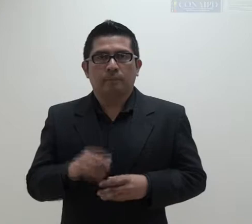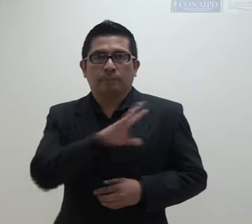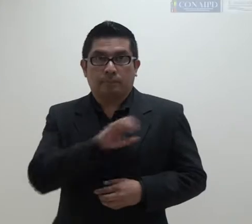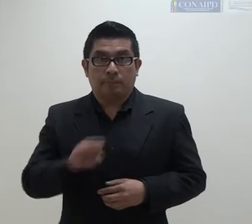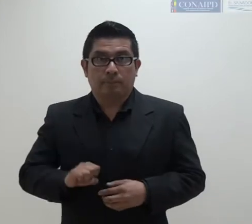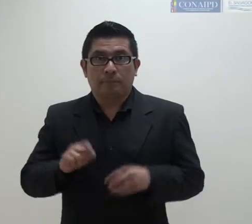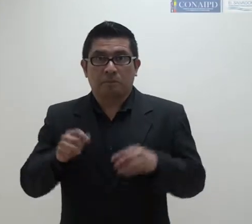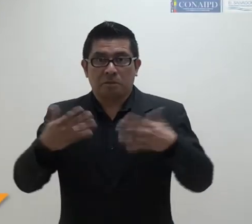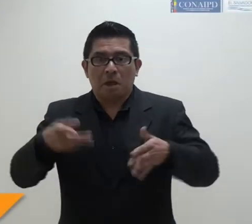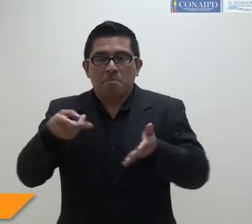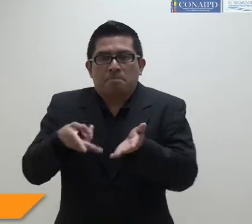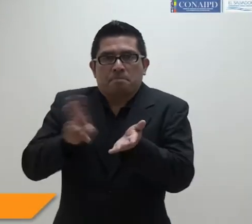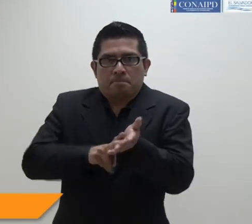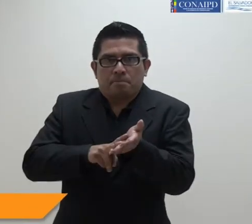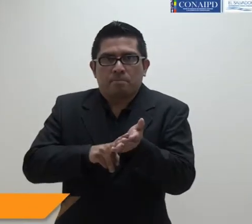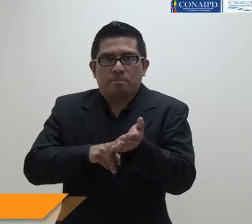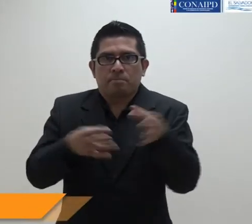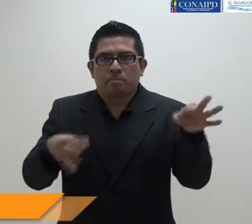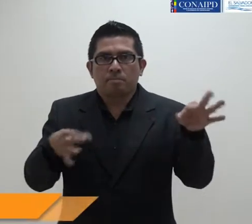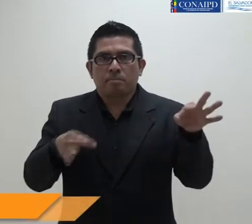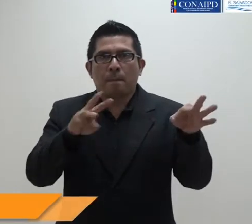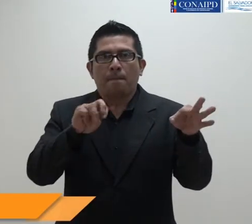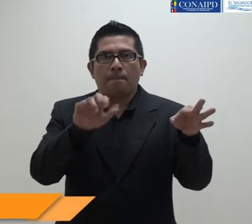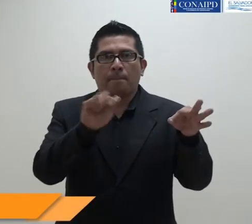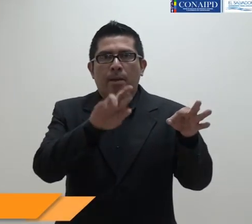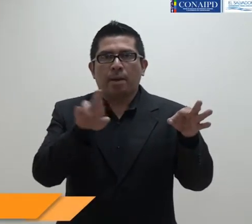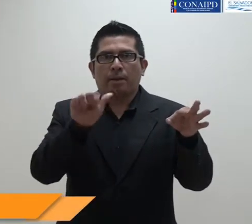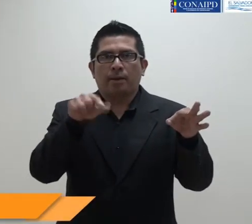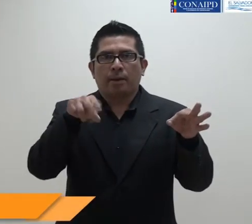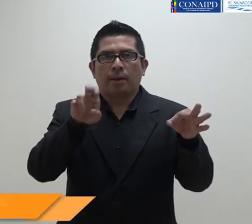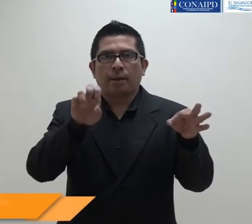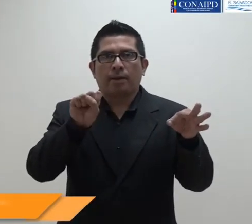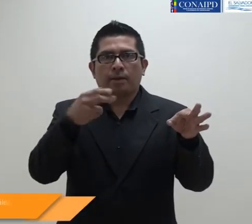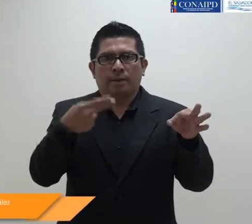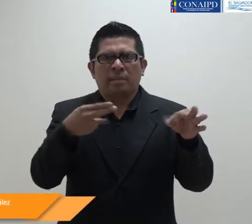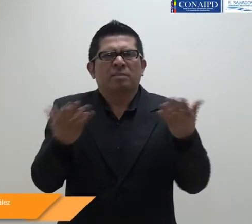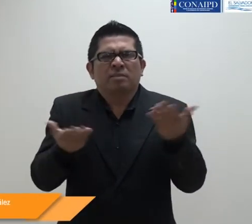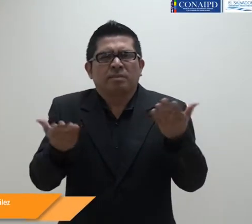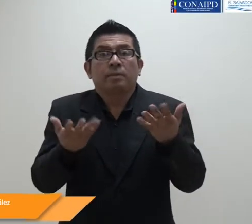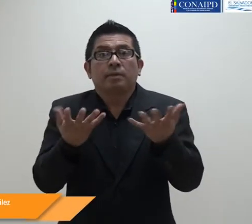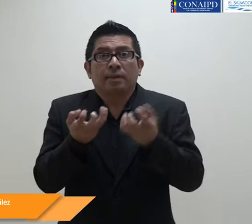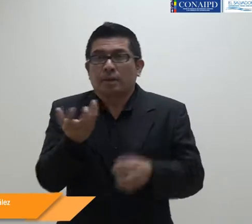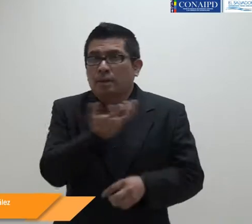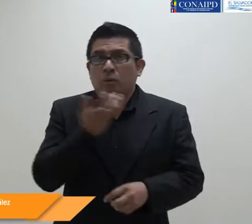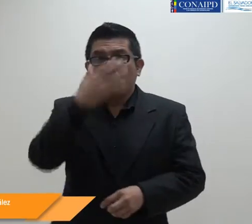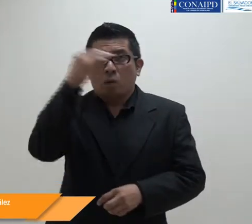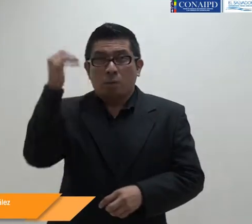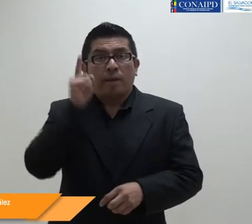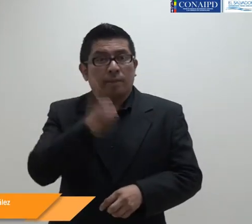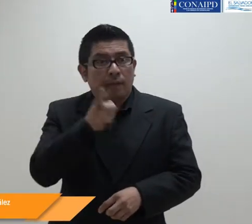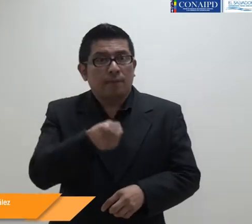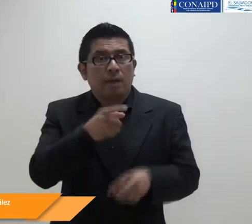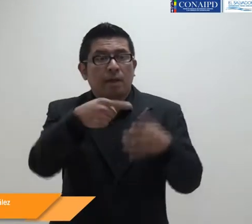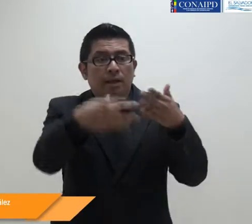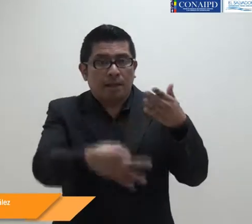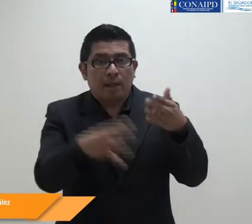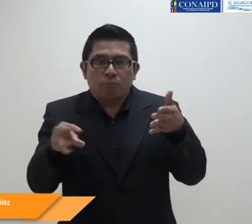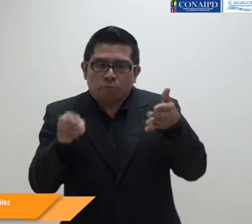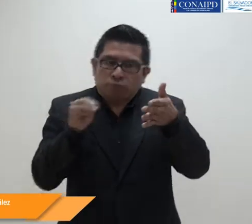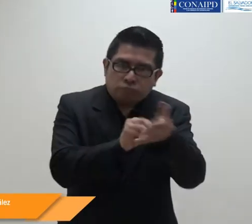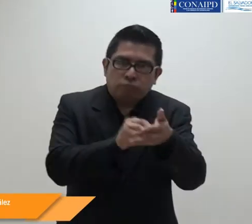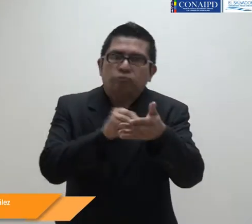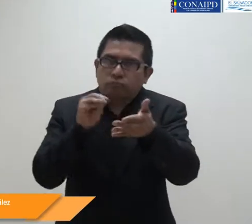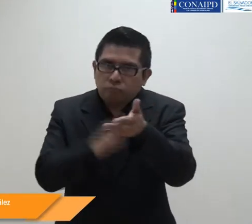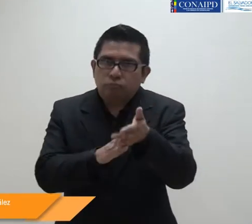El Salvador firma Tratado de Marrakech. El Tratado de Marrakech busca que los diferentes países incluyan en su legislación nacional relativa